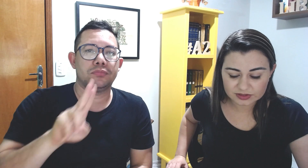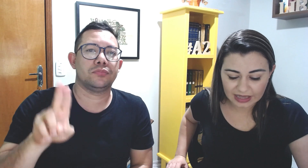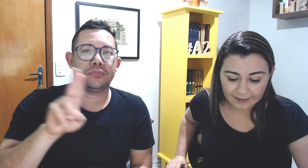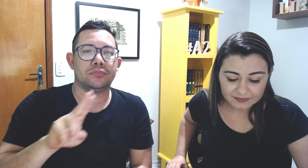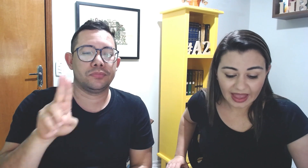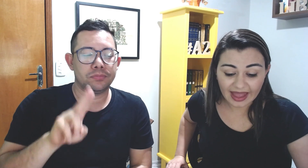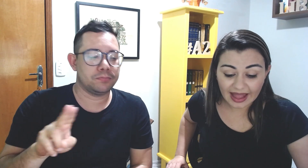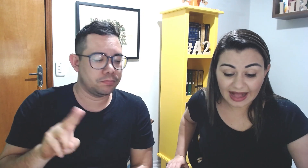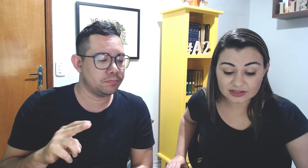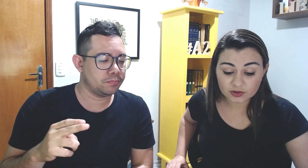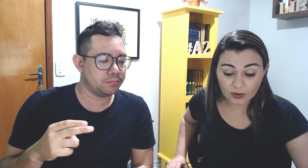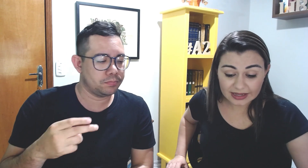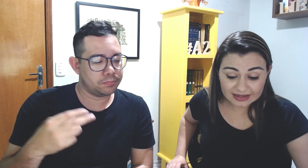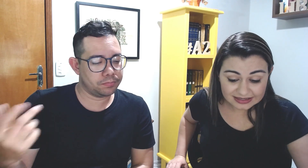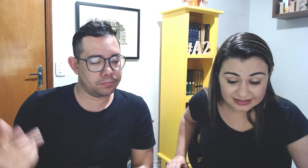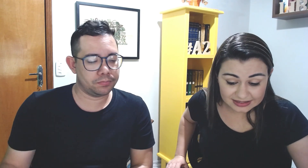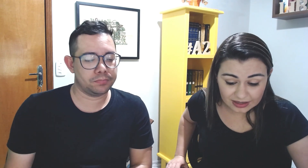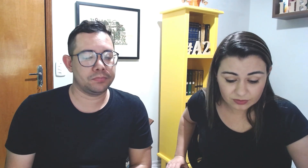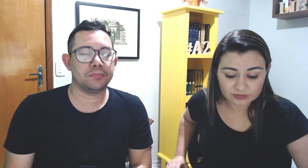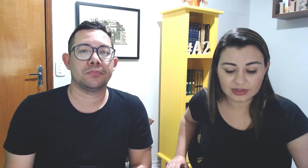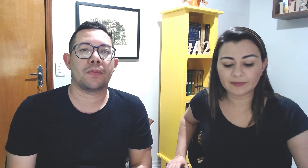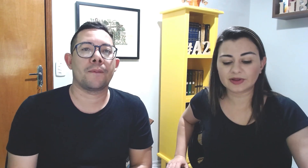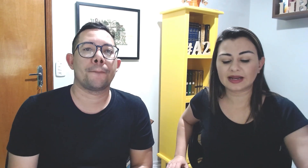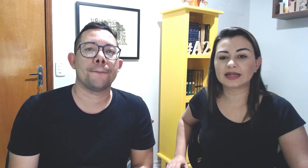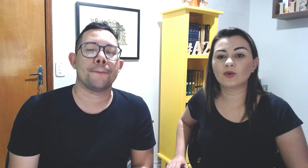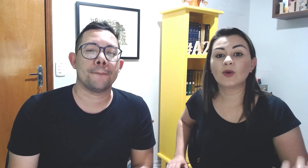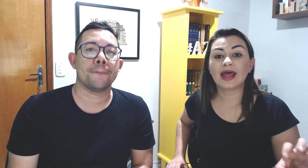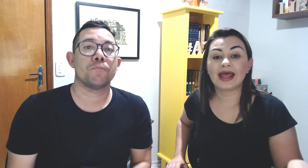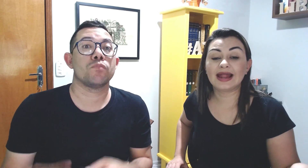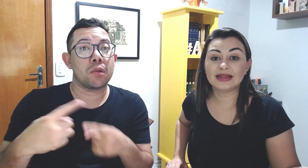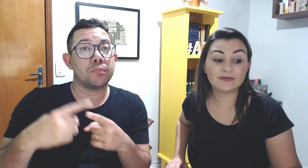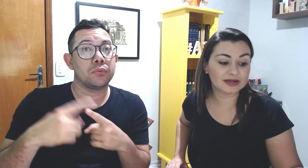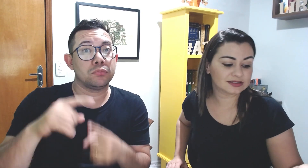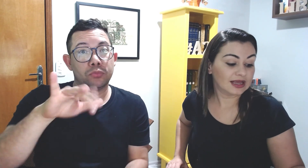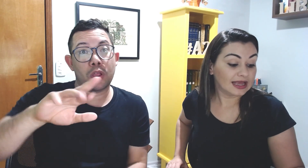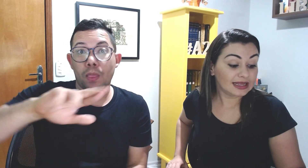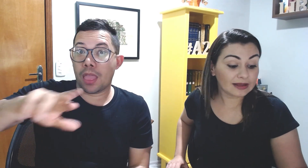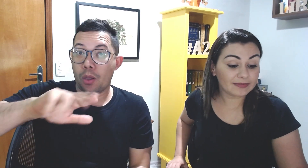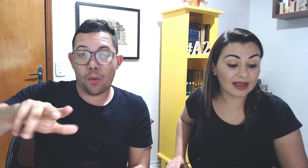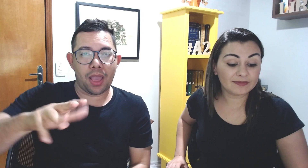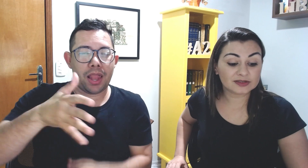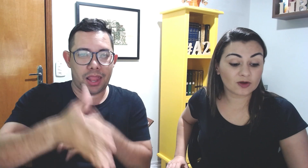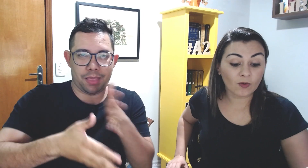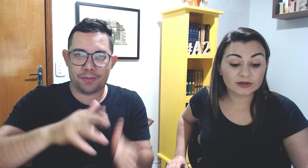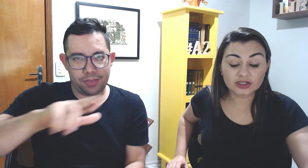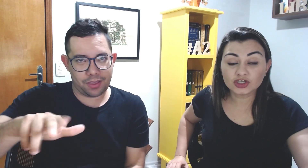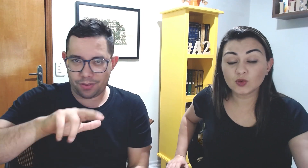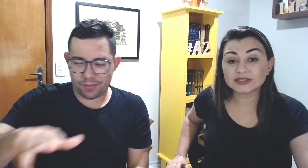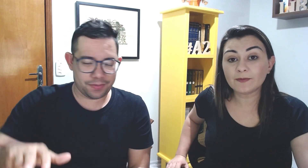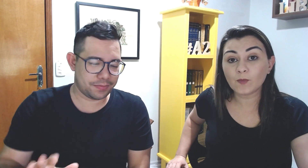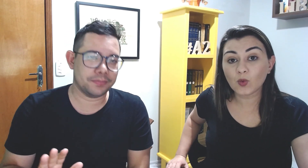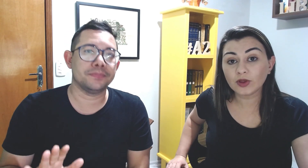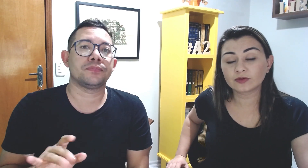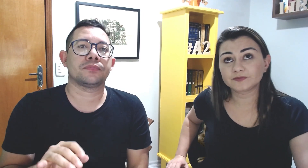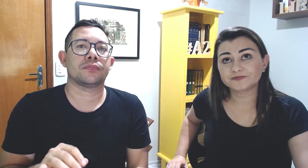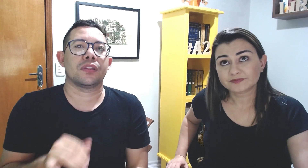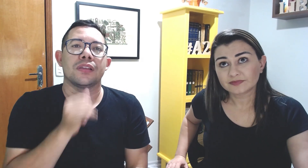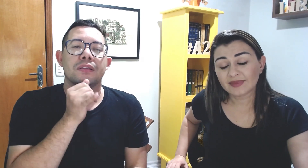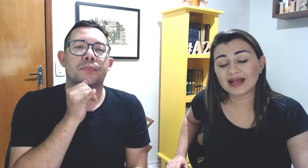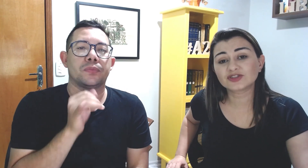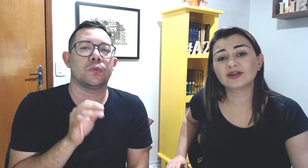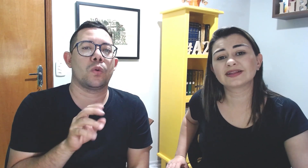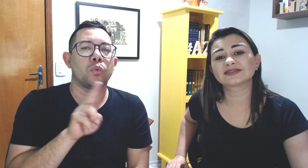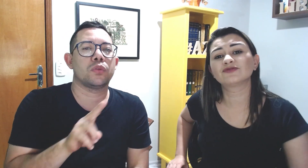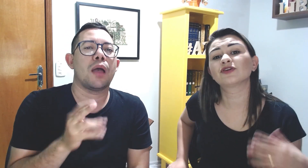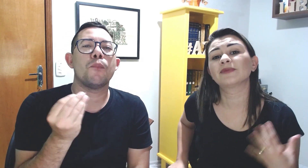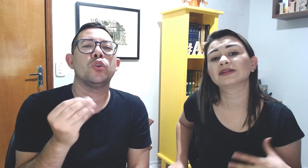máximo usar a soletração, tá? Porque ela não é Libras. E também, pessoal, quando a gente usa muito